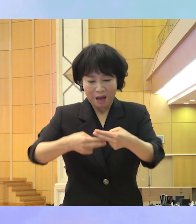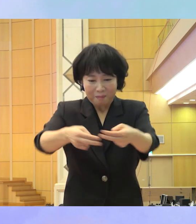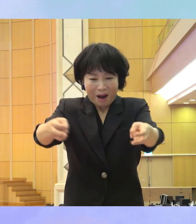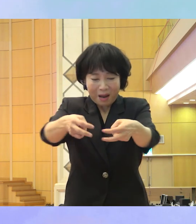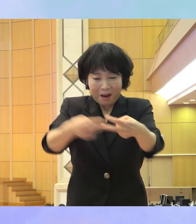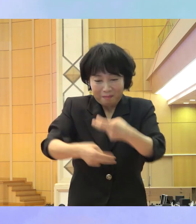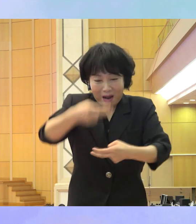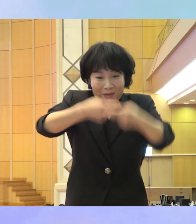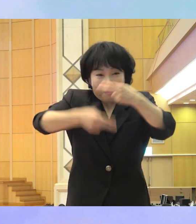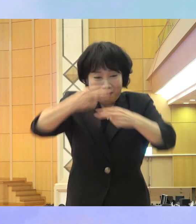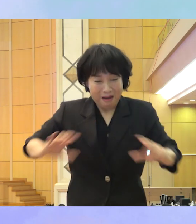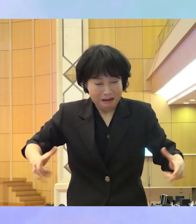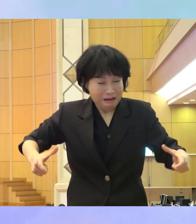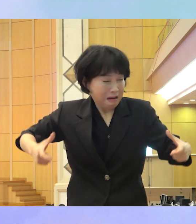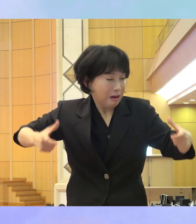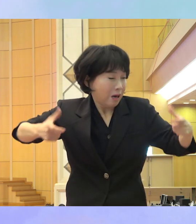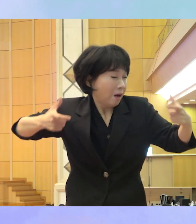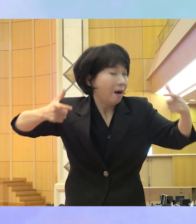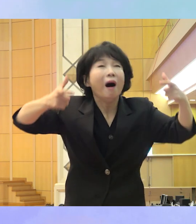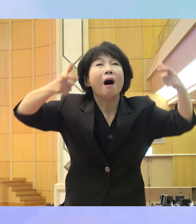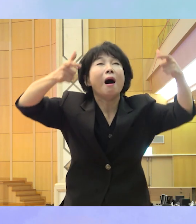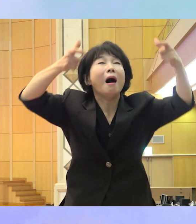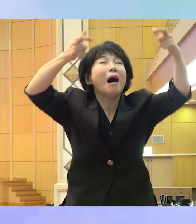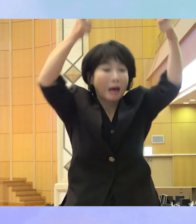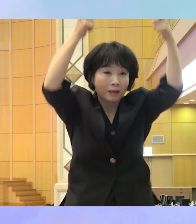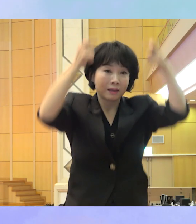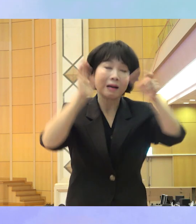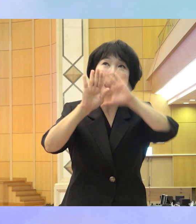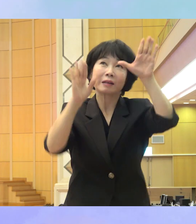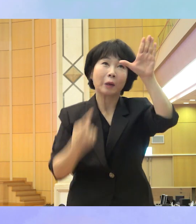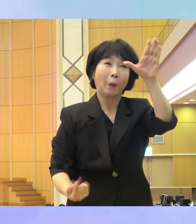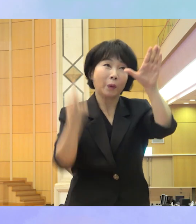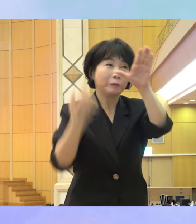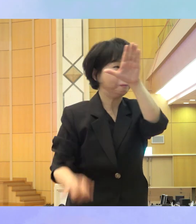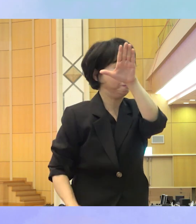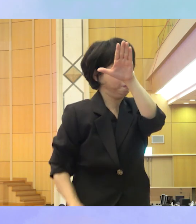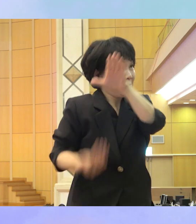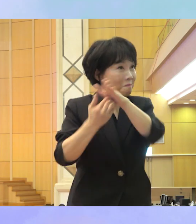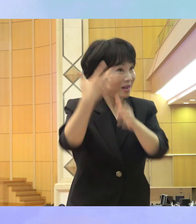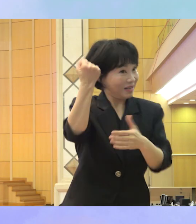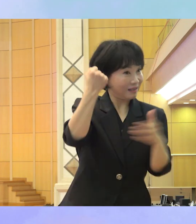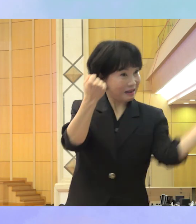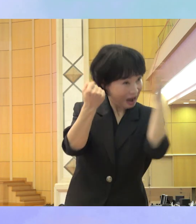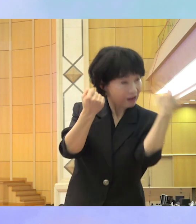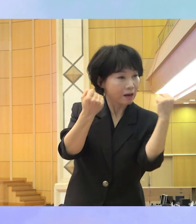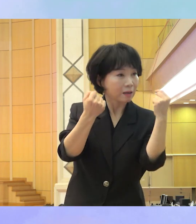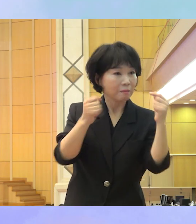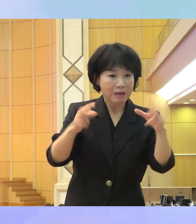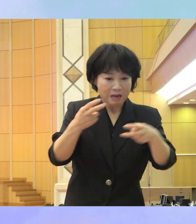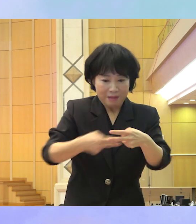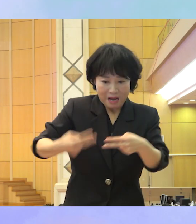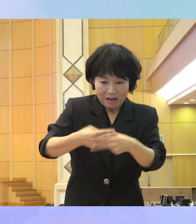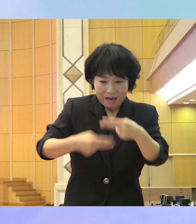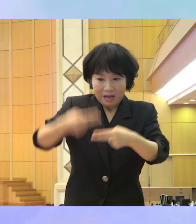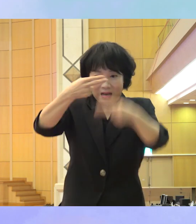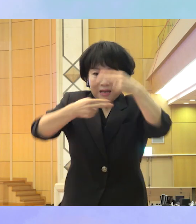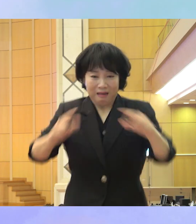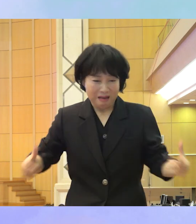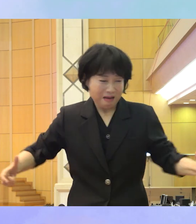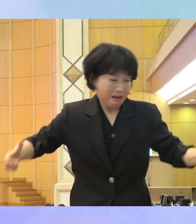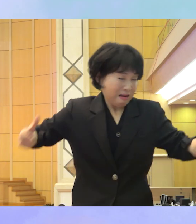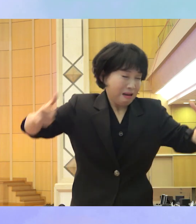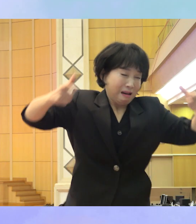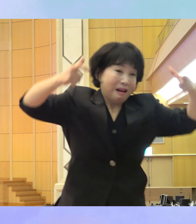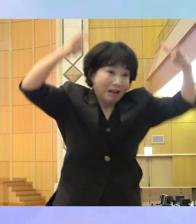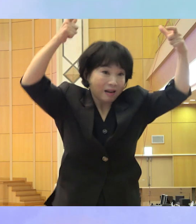바벨론 탑을 쌓아서 그 꼭대기가 하늘에 닿게 짓고 따라서 온 세상에 우리의 명성을